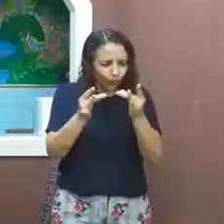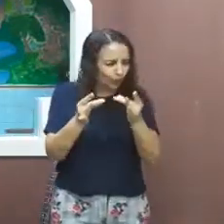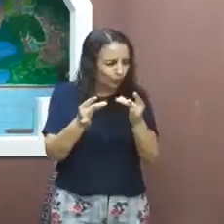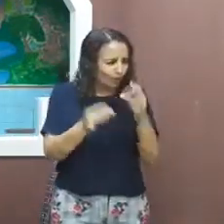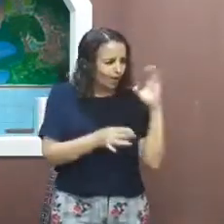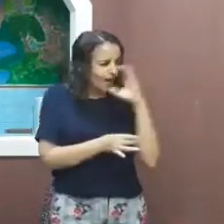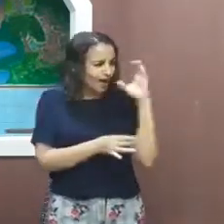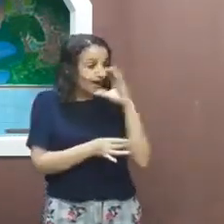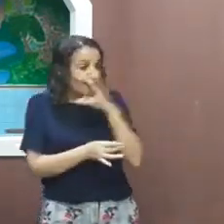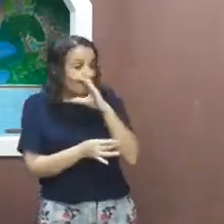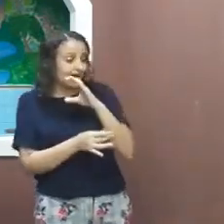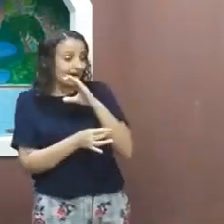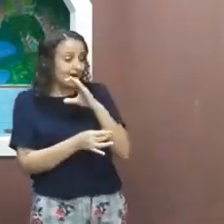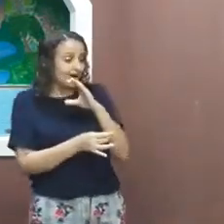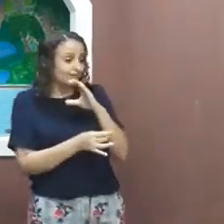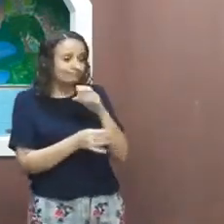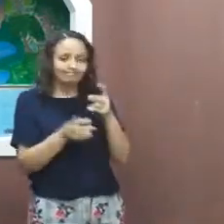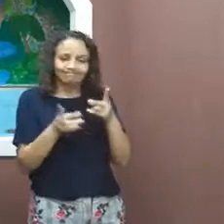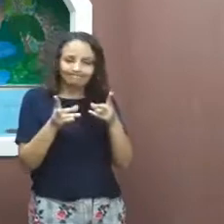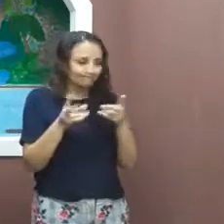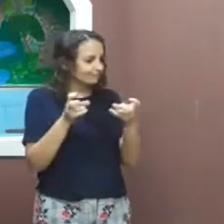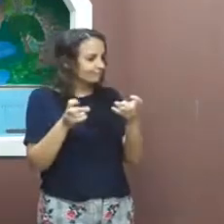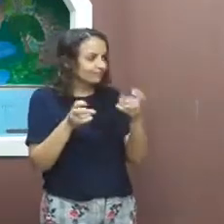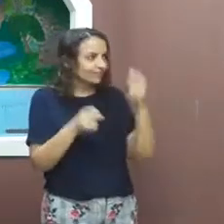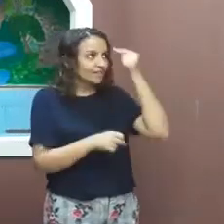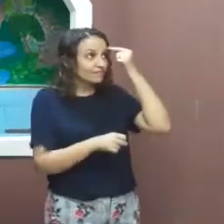rápido, a gente não percebe, mas o nosso